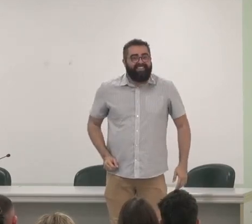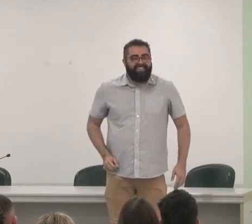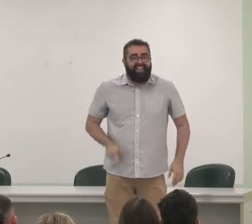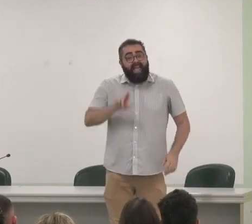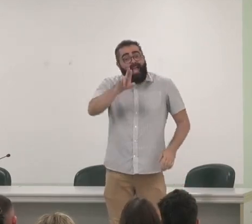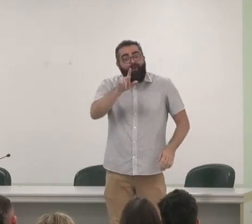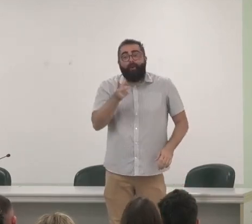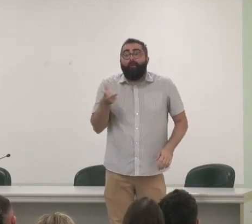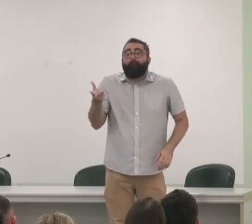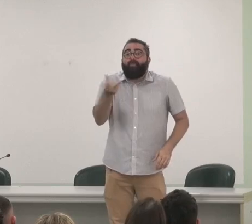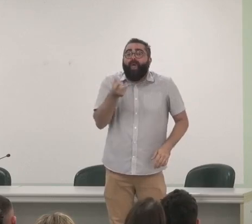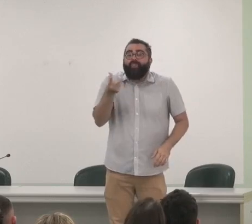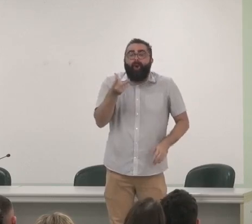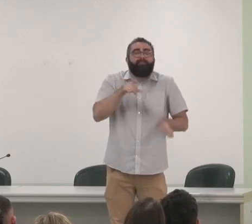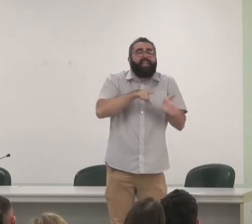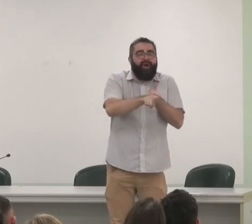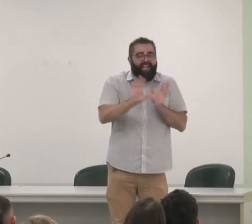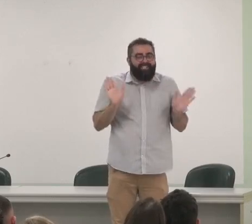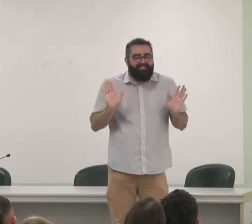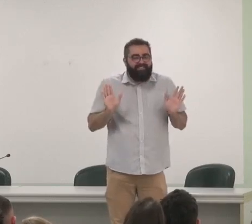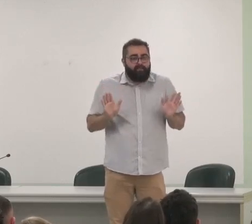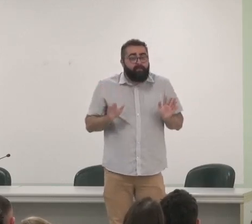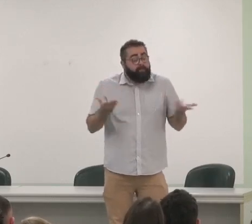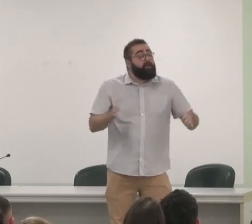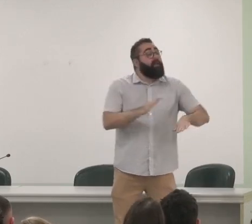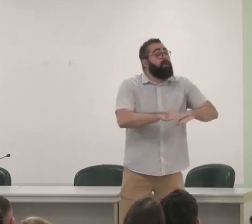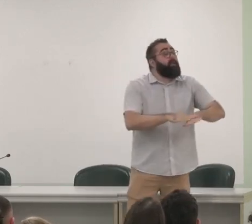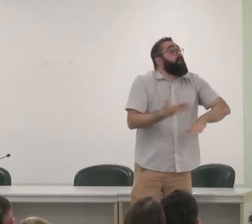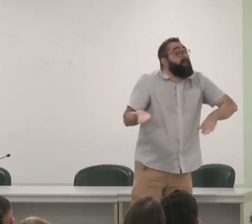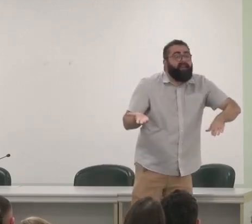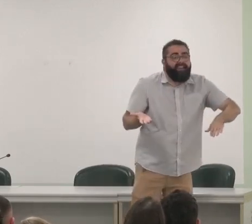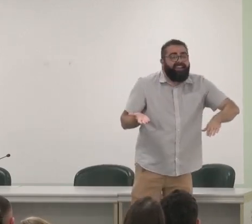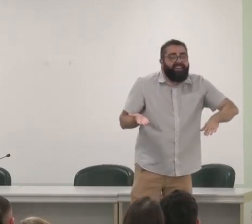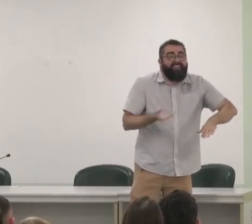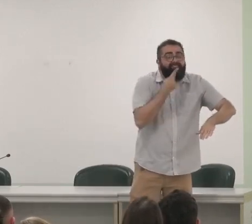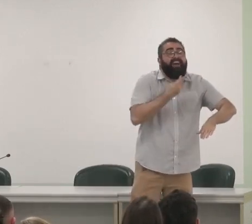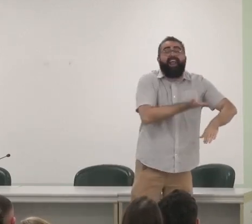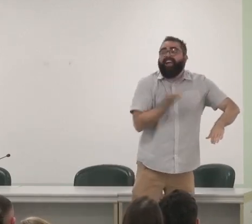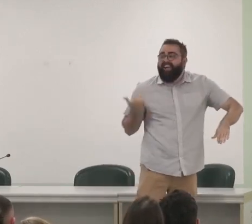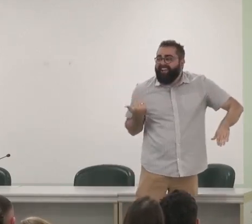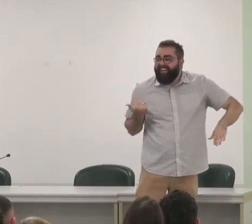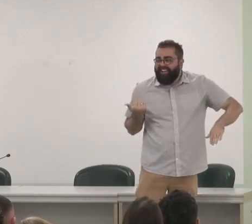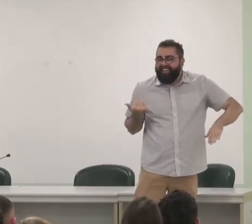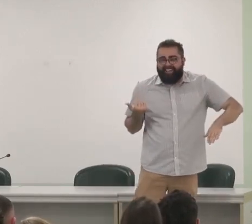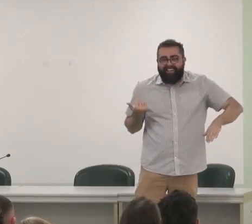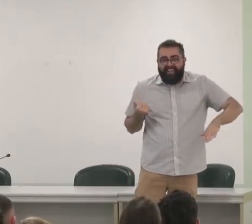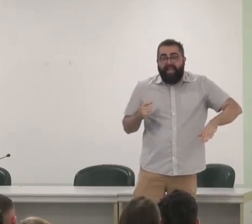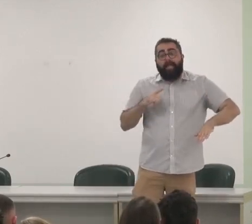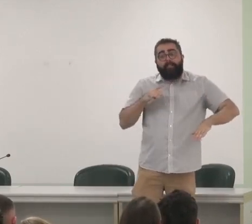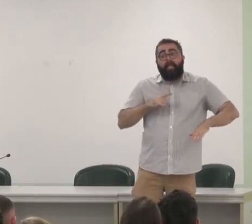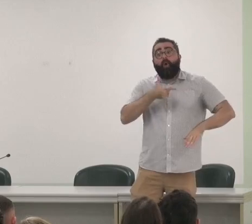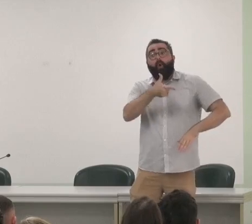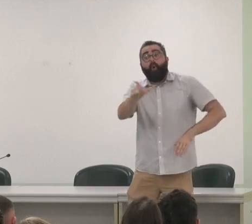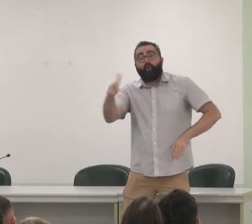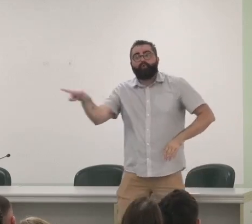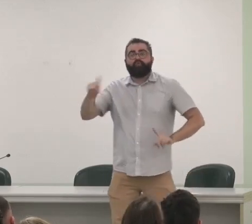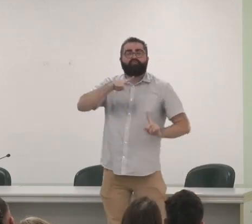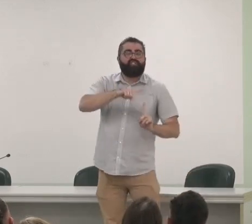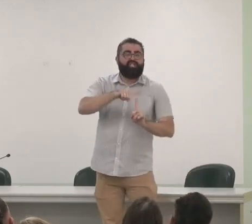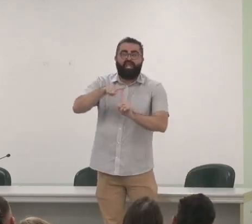Então, parece quase um pronome interrogativo. E aí? E aí? E aí? Você não vai me dizer? Você não vai me responder?